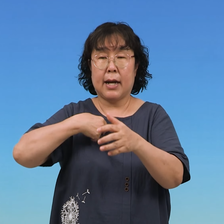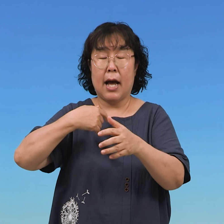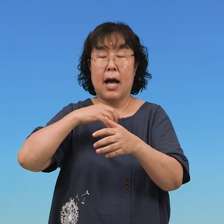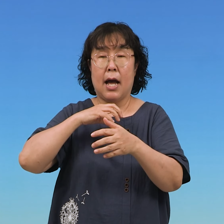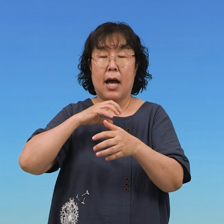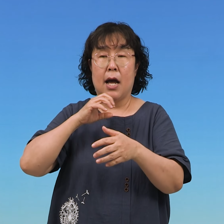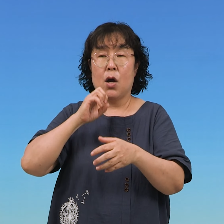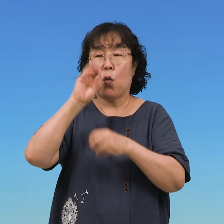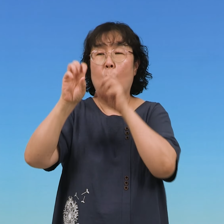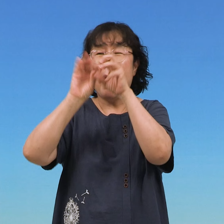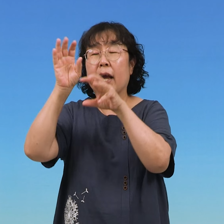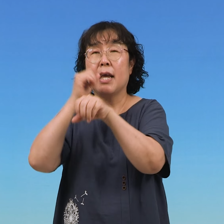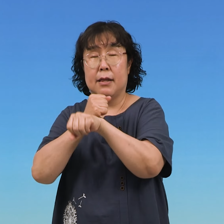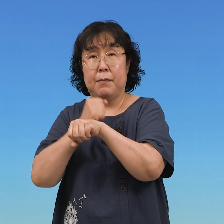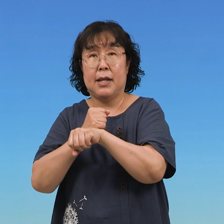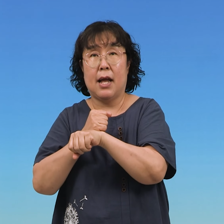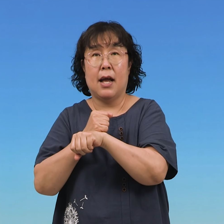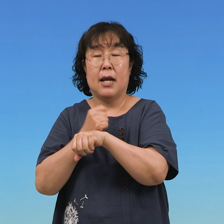했습니다. 입술로.